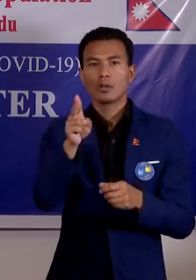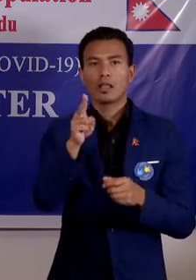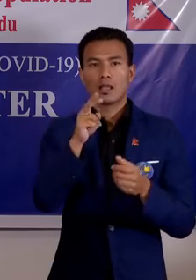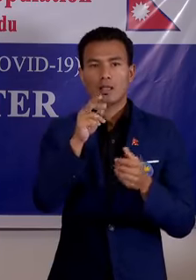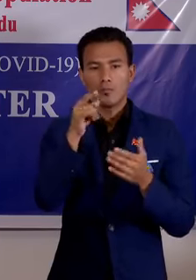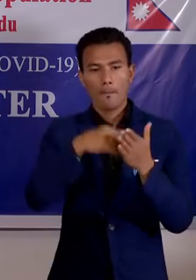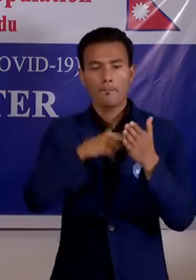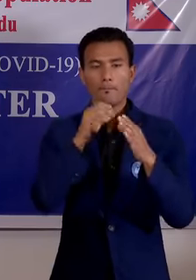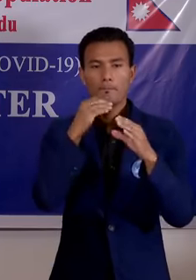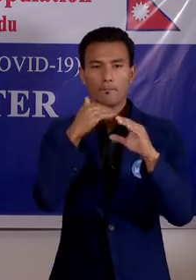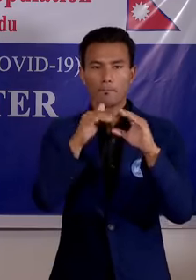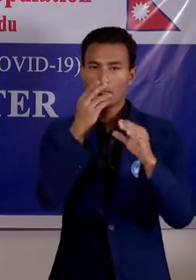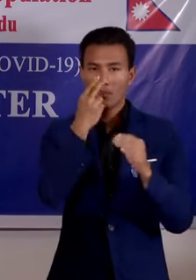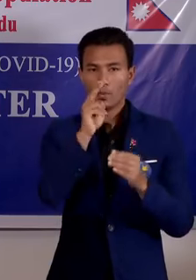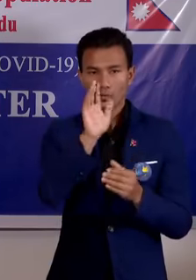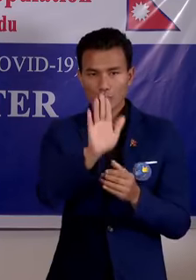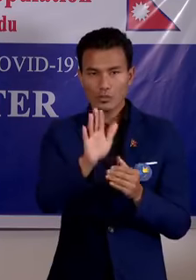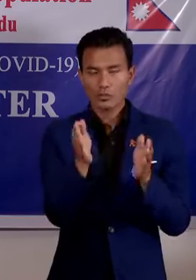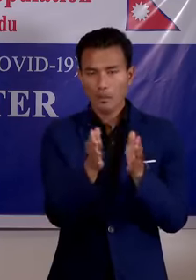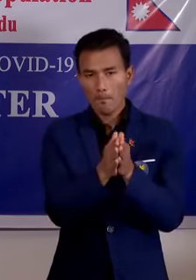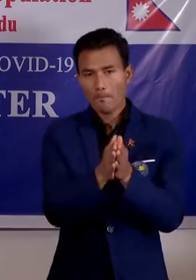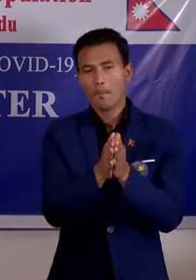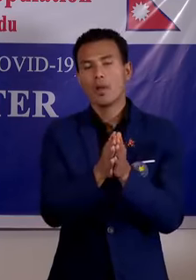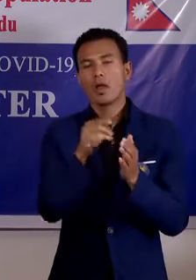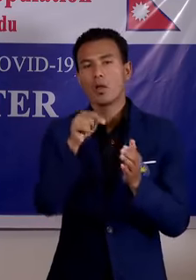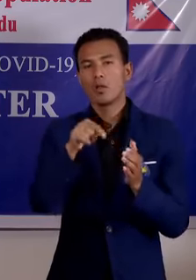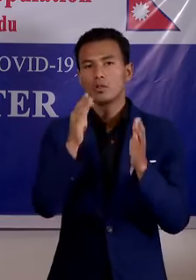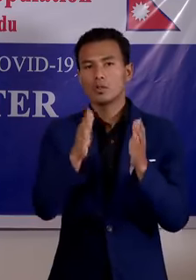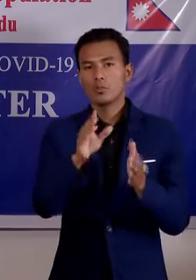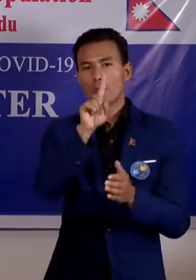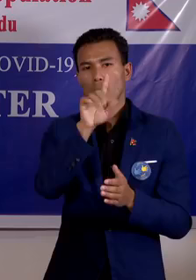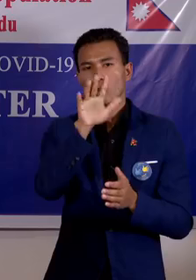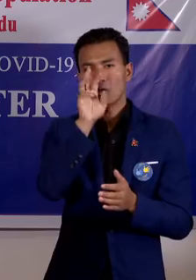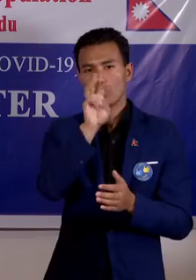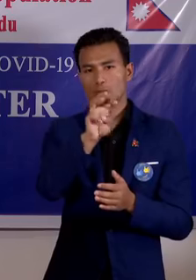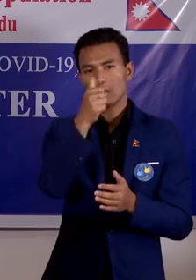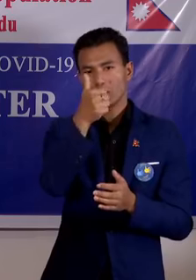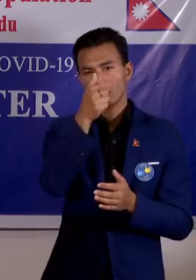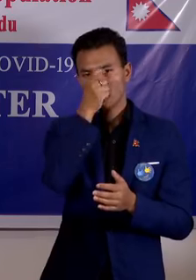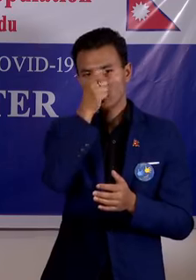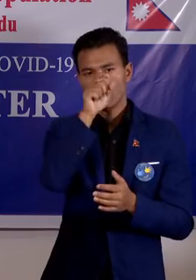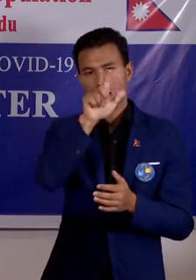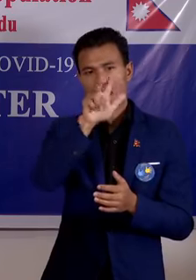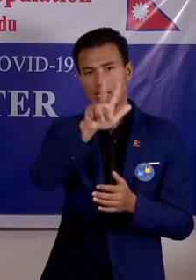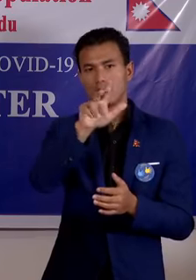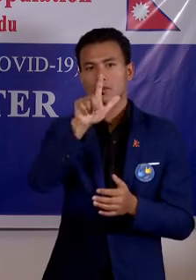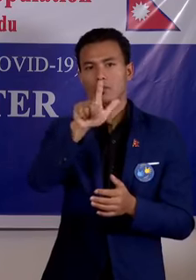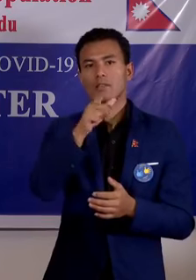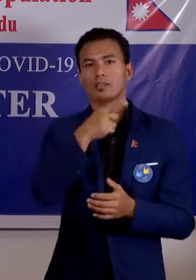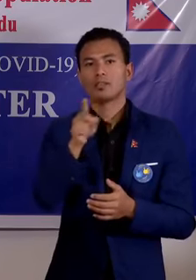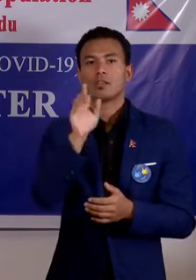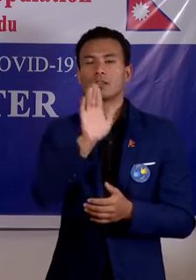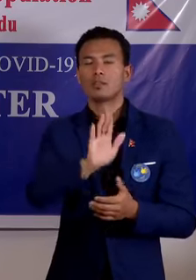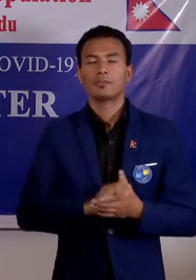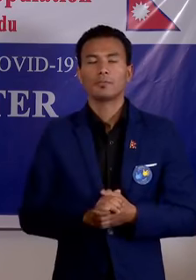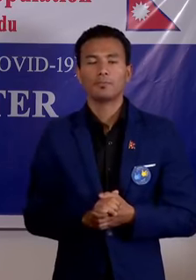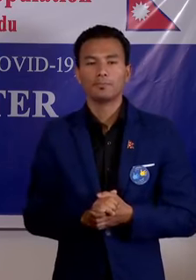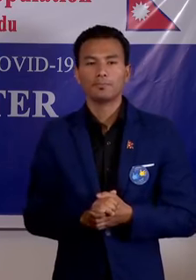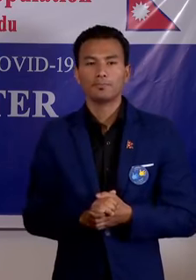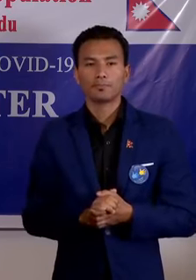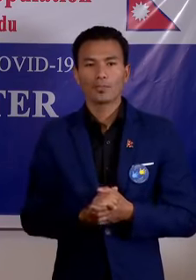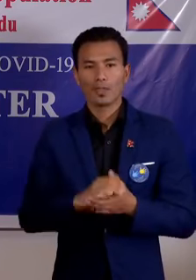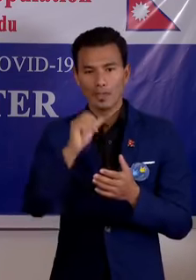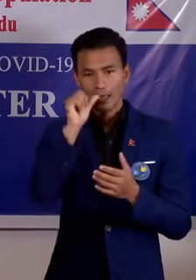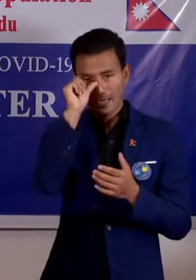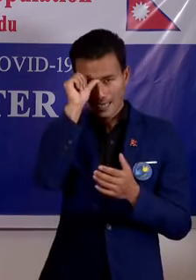भएको छ। यसरी कुल इन्ट्री गराउनेको संख्या अहिले 15687 पुगेको छ। त्यसै गरी